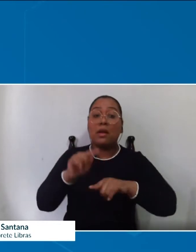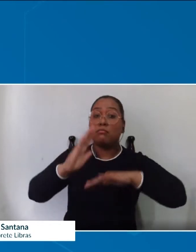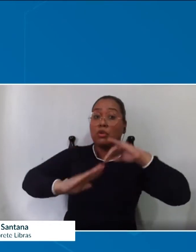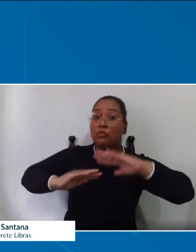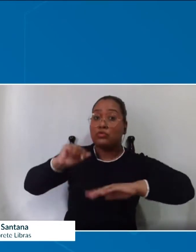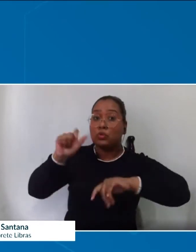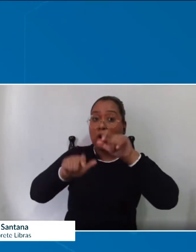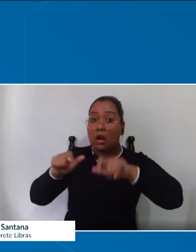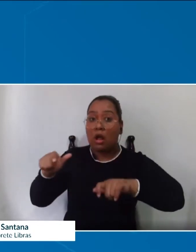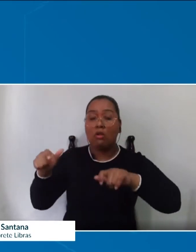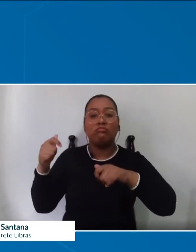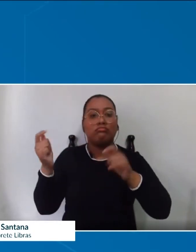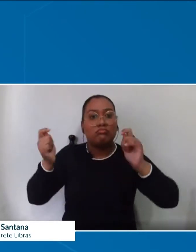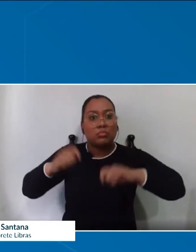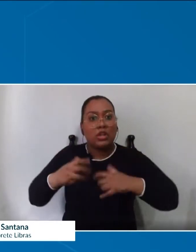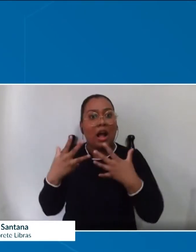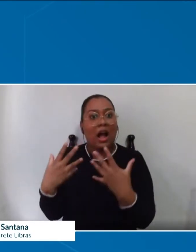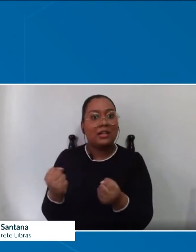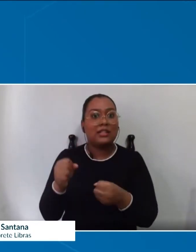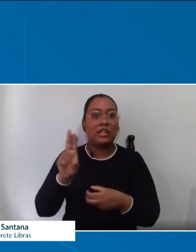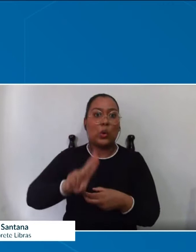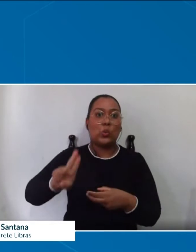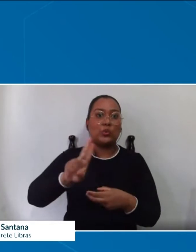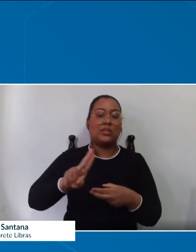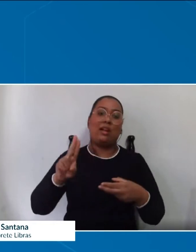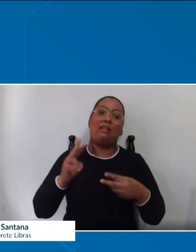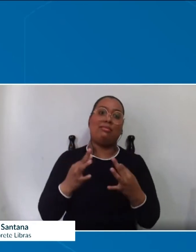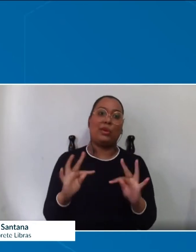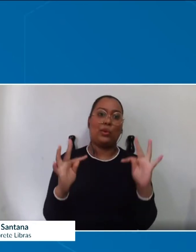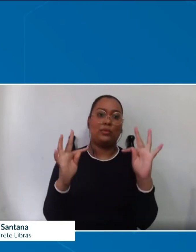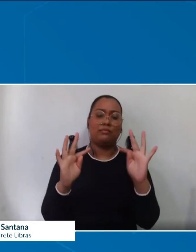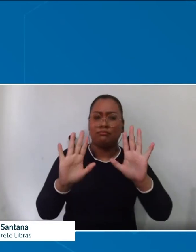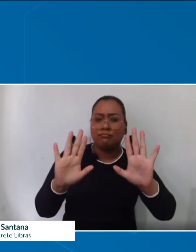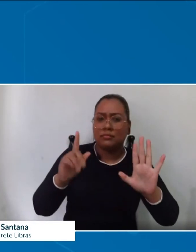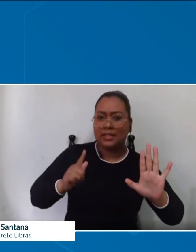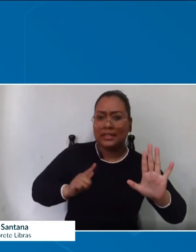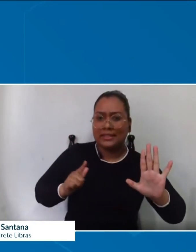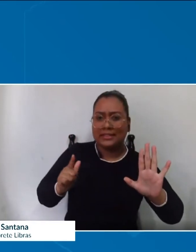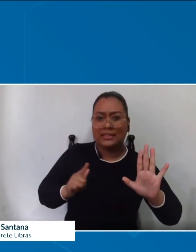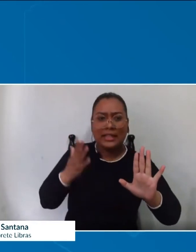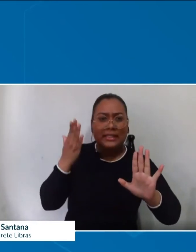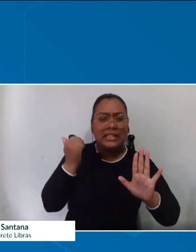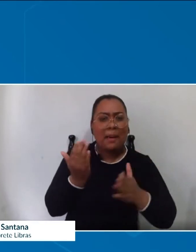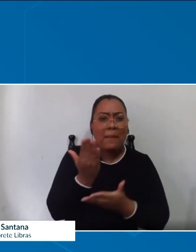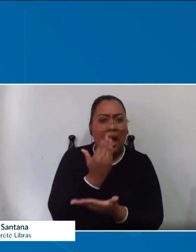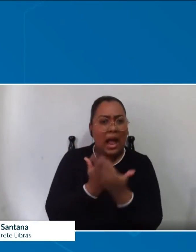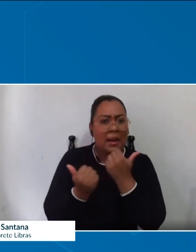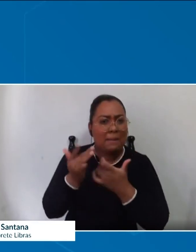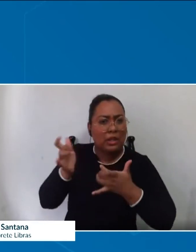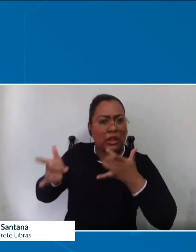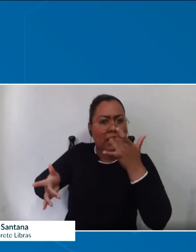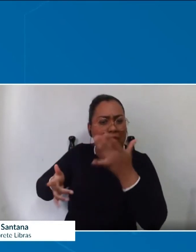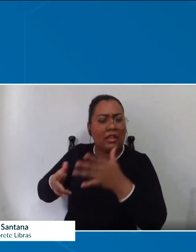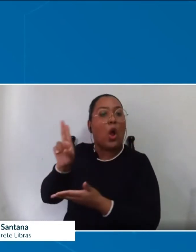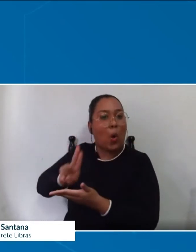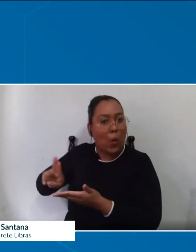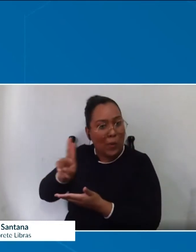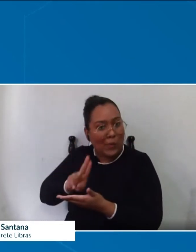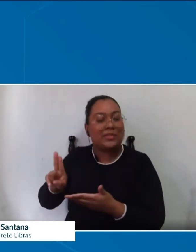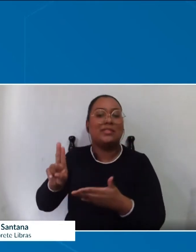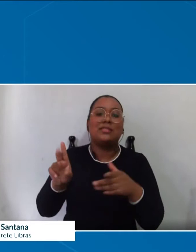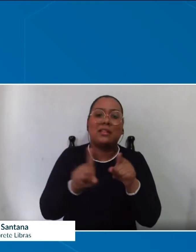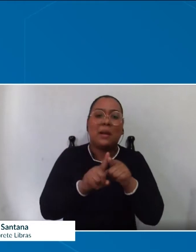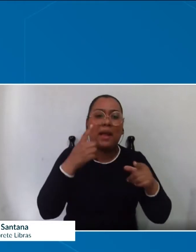dispostas aí a usar essas tecnologias. Para você ter uma ideia, tem transformação de restos de alimentos, de plástico,